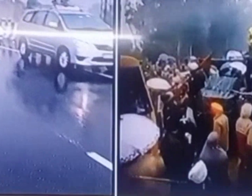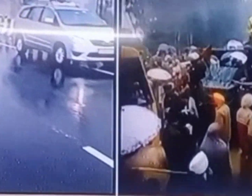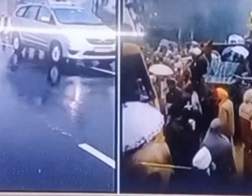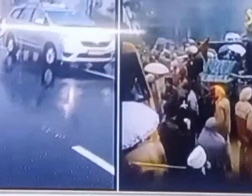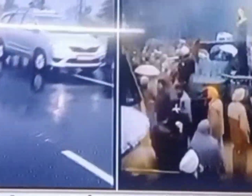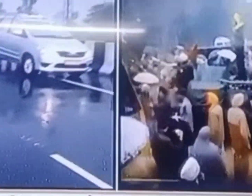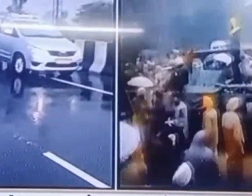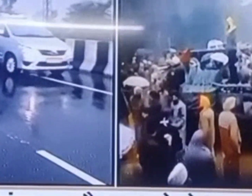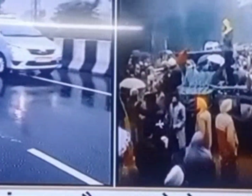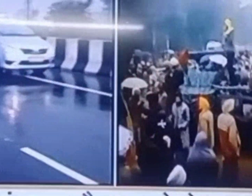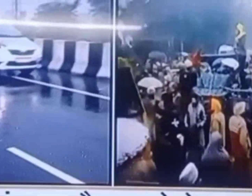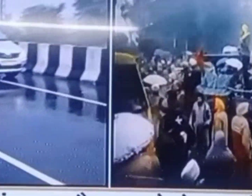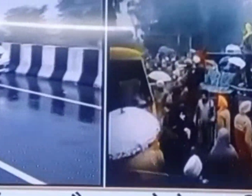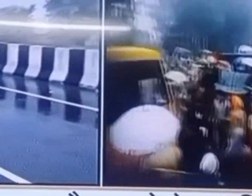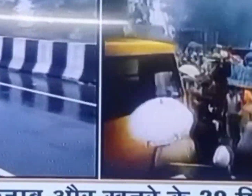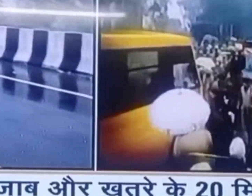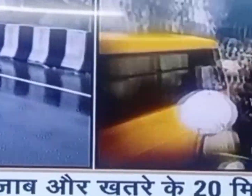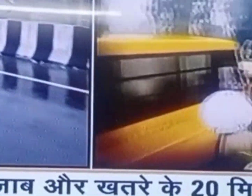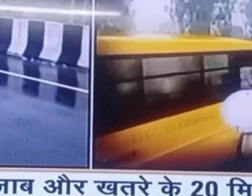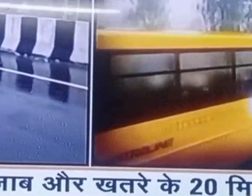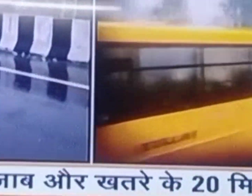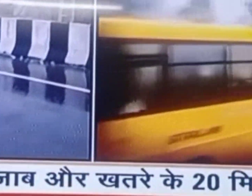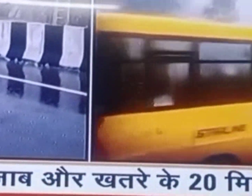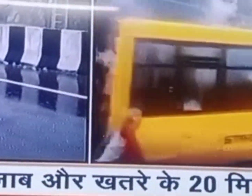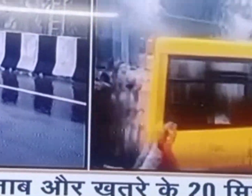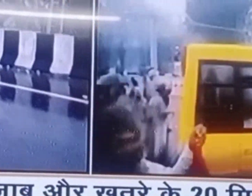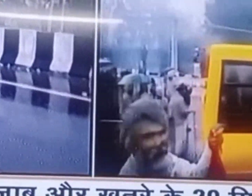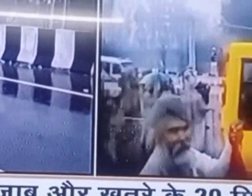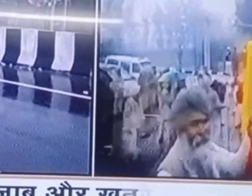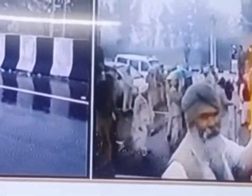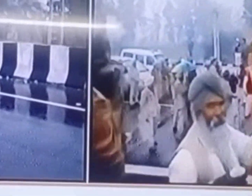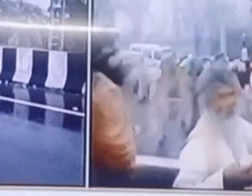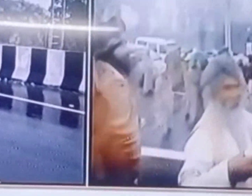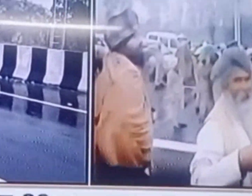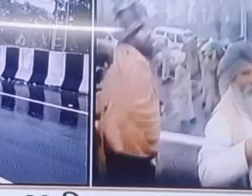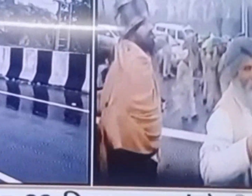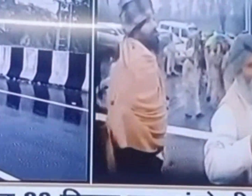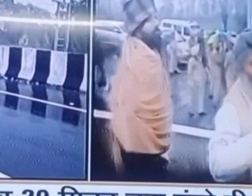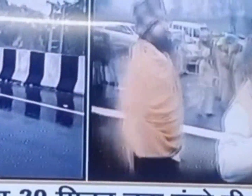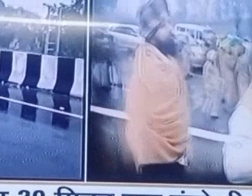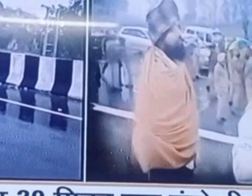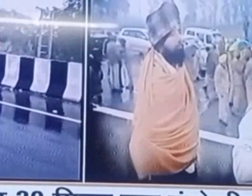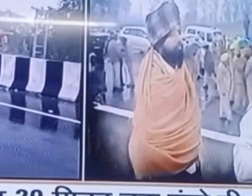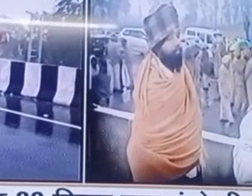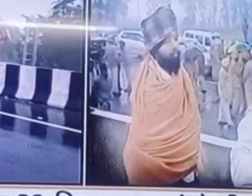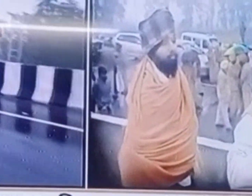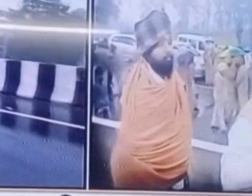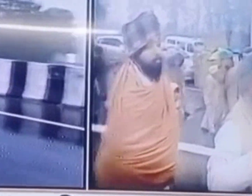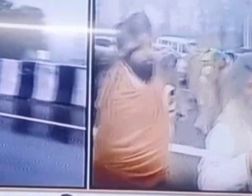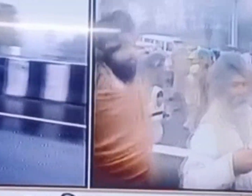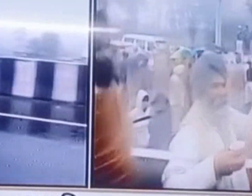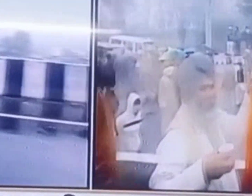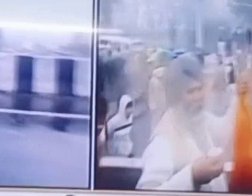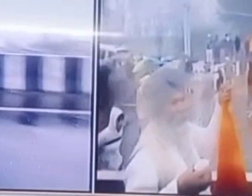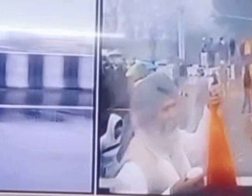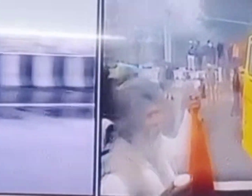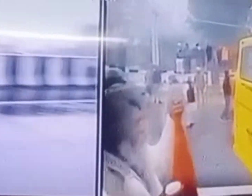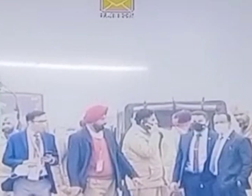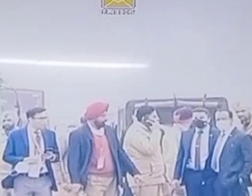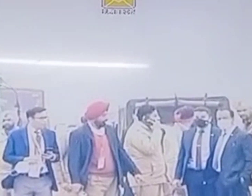पहुंचे इस जगह पर, बकायदा स्पॉट पर जो किया पीएम का कॉन्वॉय को रोका गया इस जगह पर। आगे जो की जगह है तो क्या